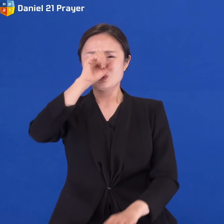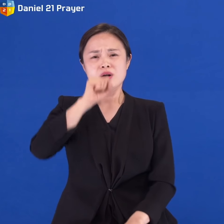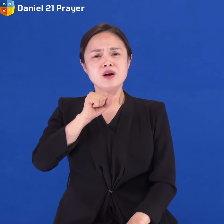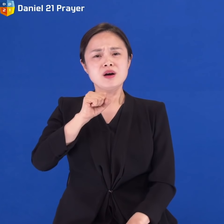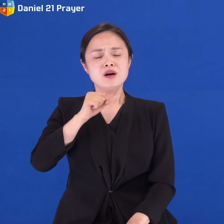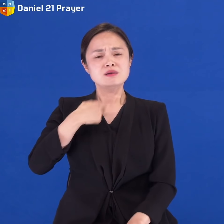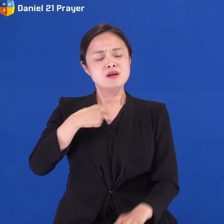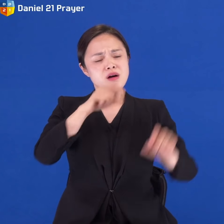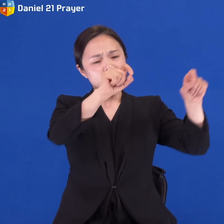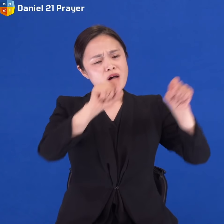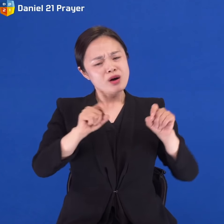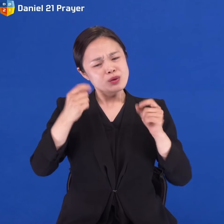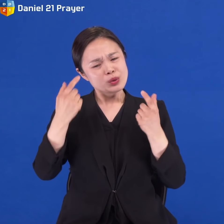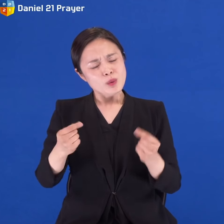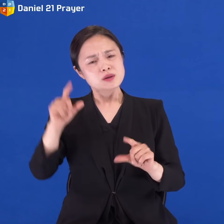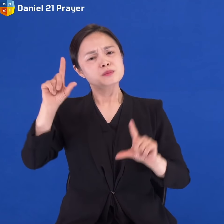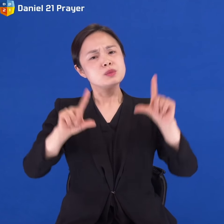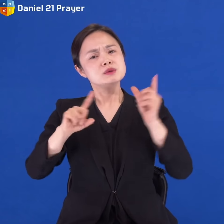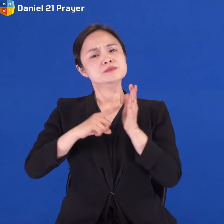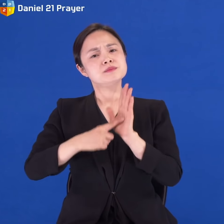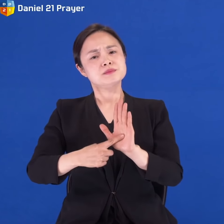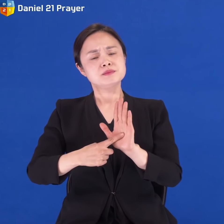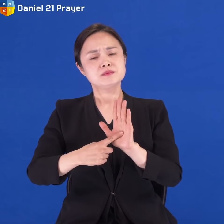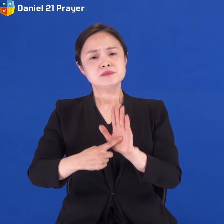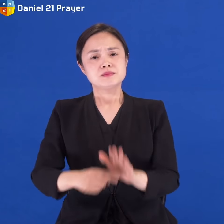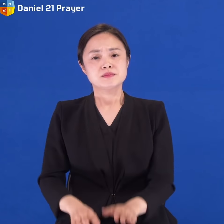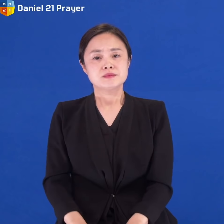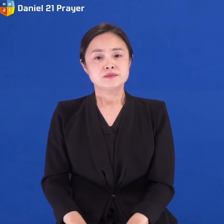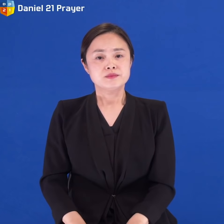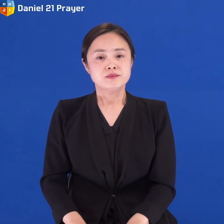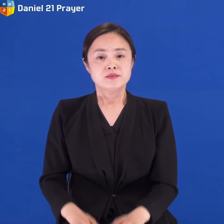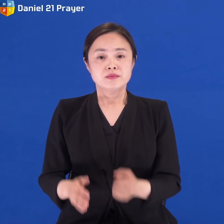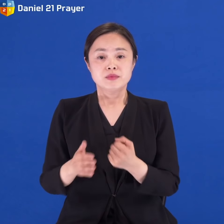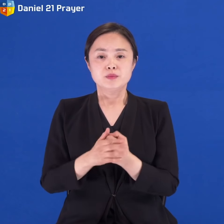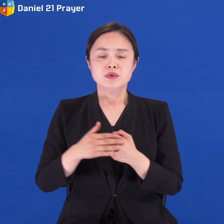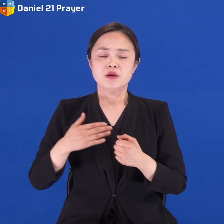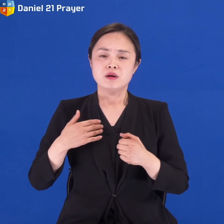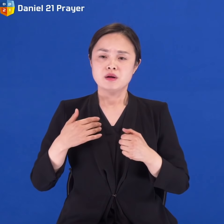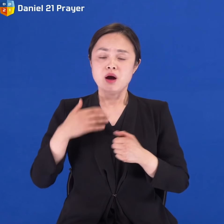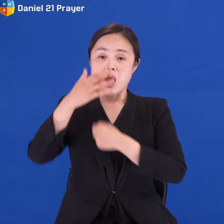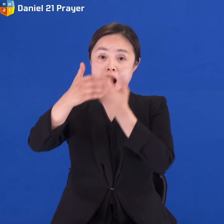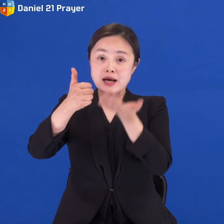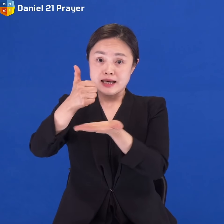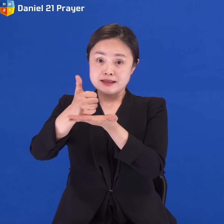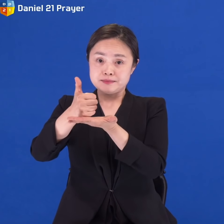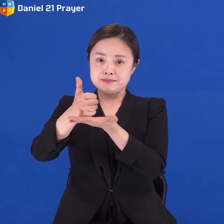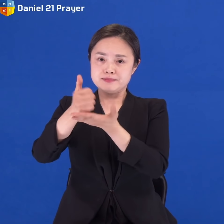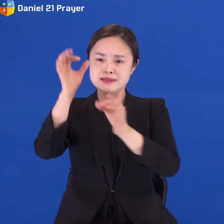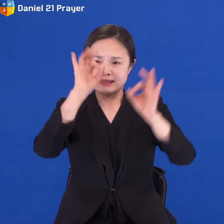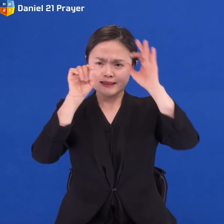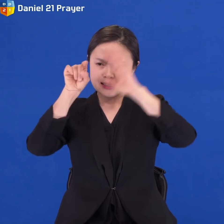왜 하필 나예요? 라고 이제 울기 시작했습니다. 새벽마다 교회 가서 바닥을 비비면서